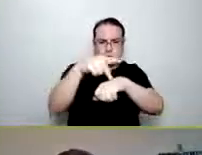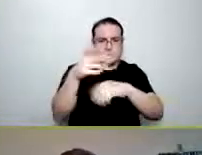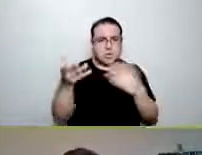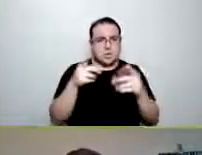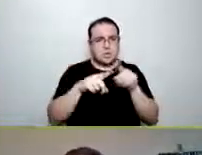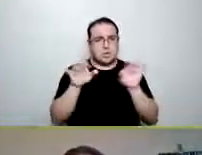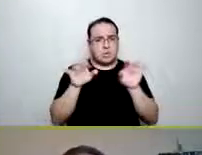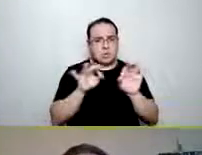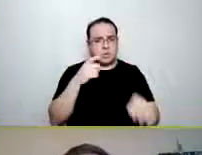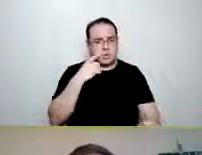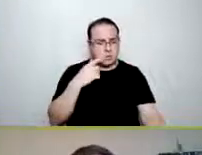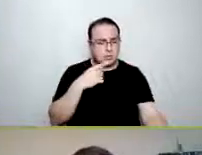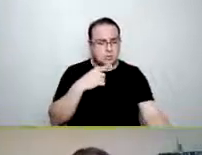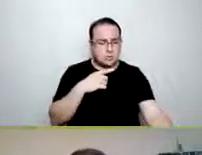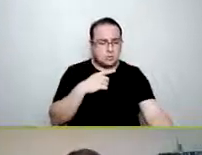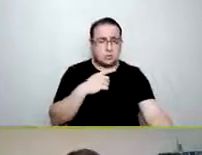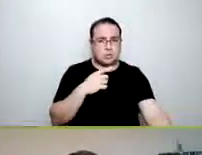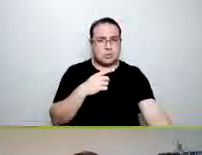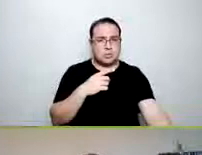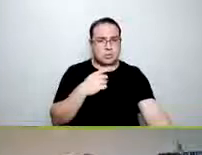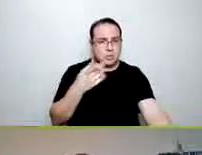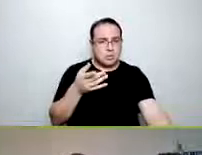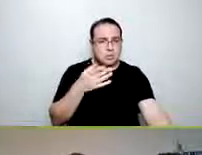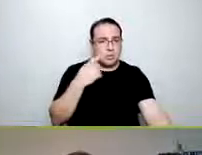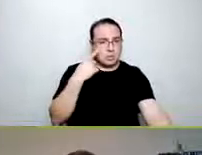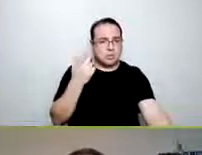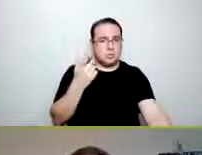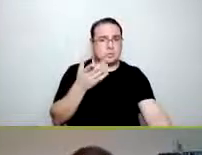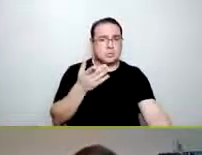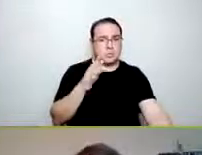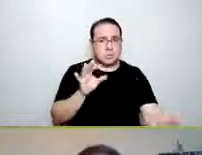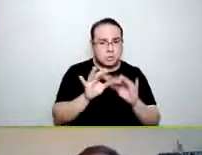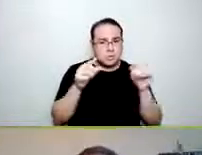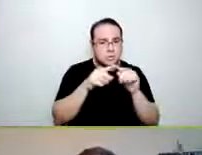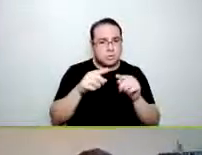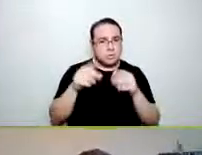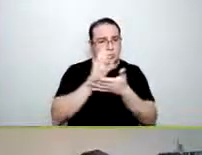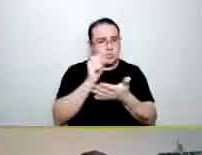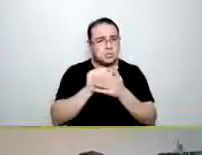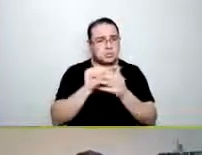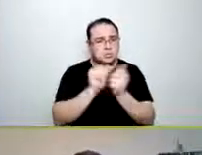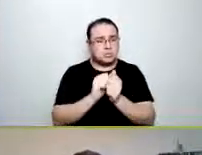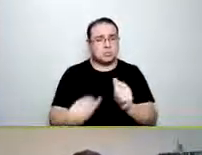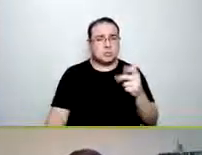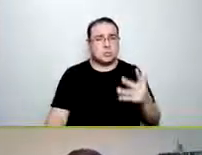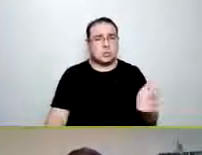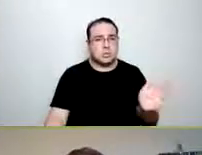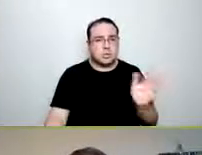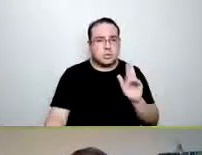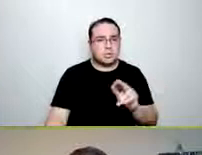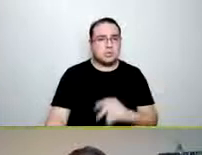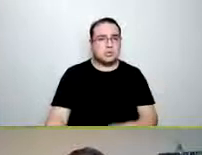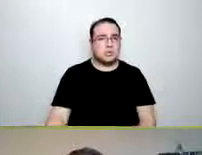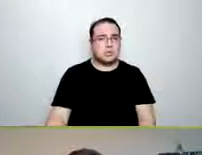uma organização que apoia missionários que, de um lado, permitem fazer essa documentação, esse processamento de